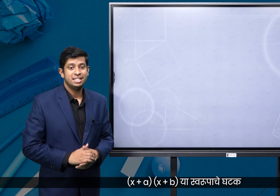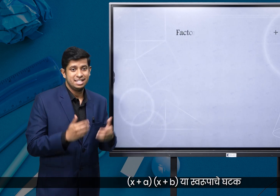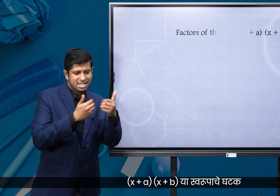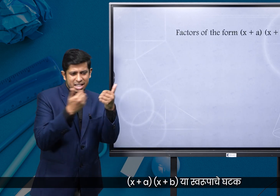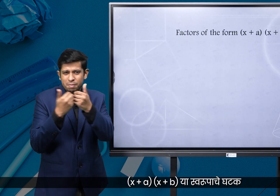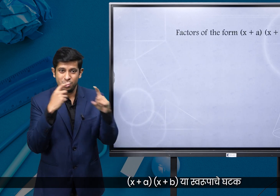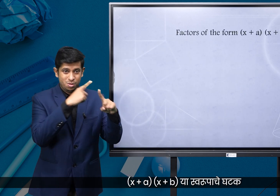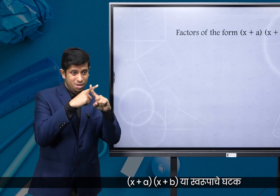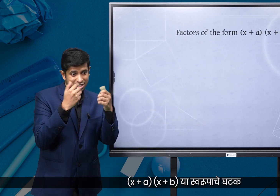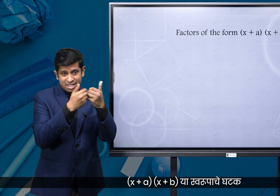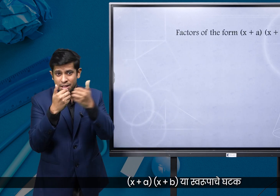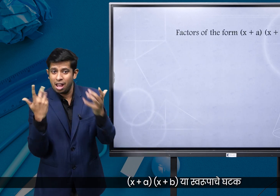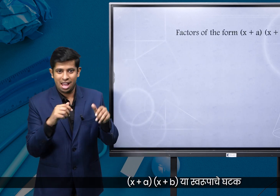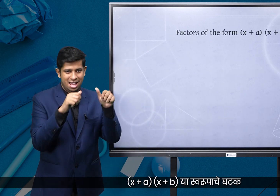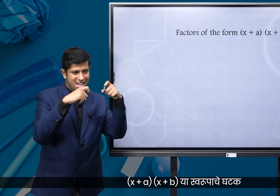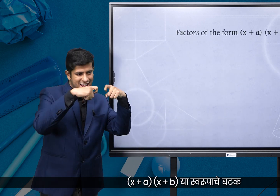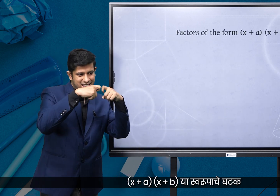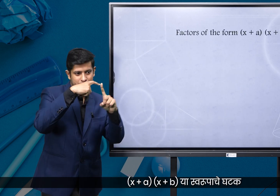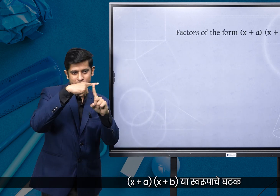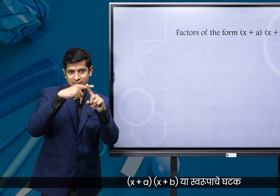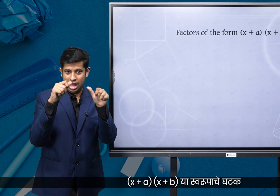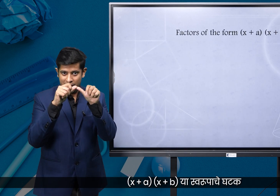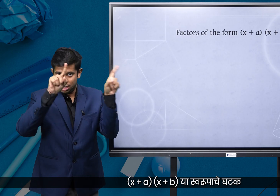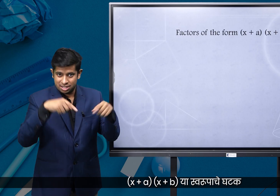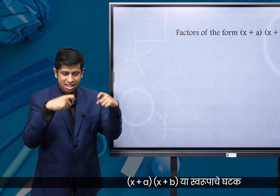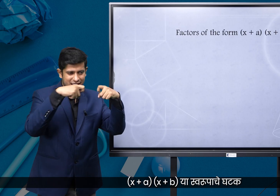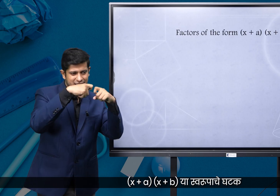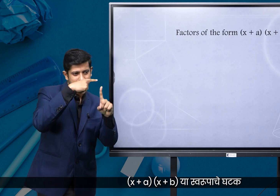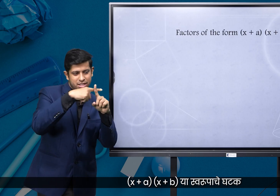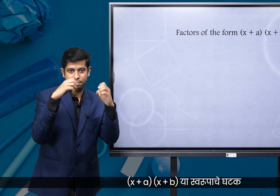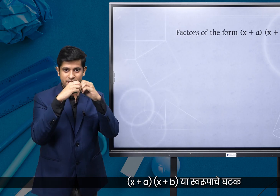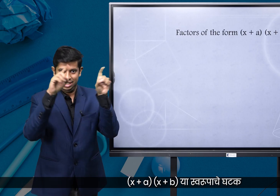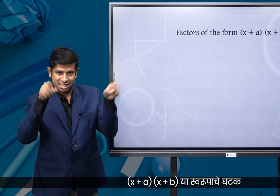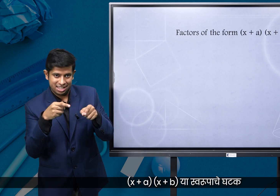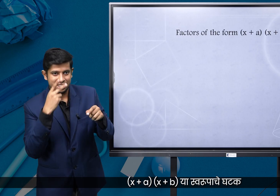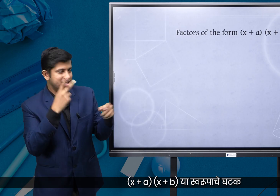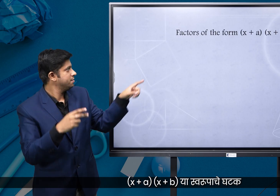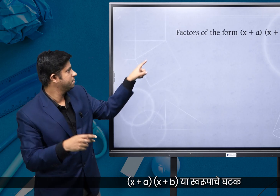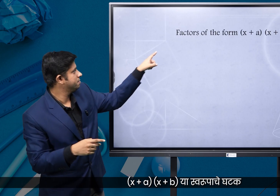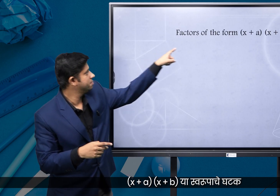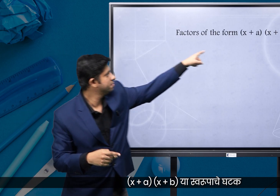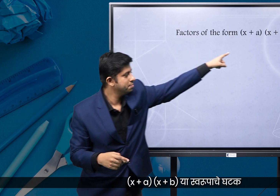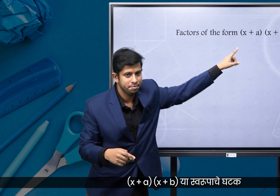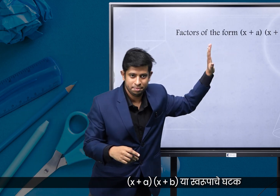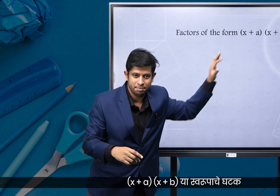x अधिक a एका कंसामध्ये आणि दुसऱ्या कंसामध्ये x अधिक b या स्वरूपाचे घटक.